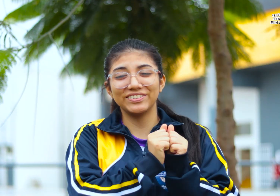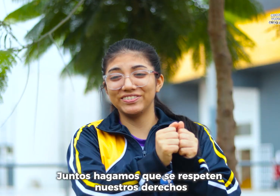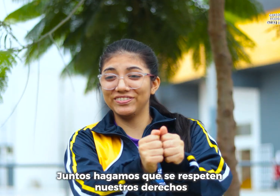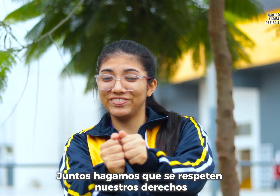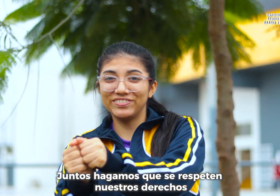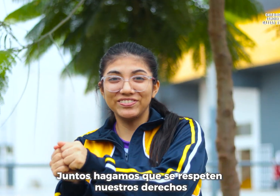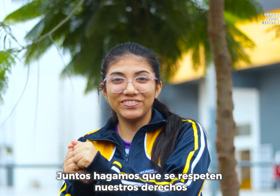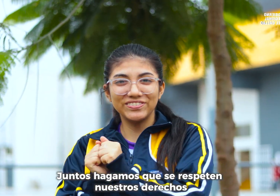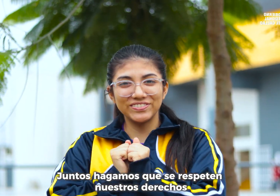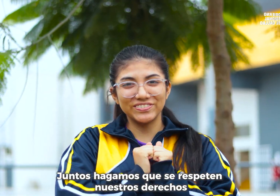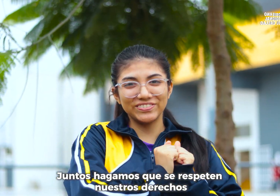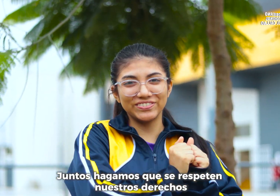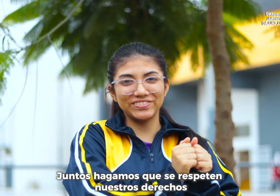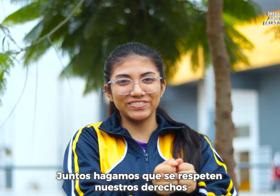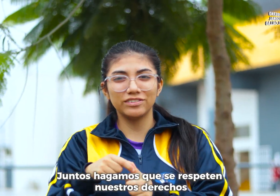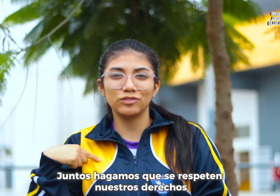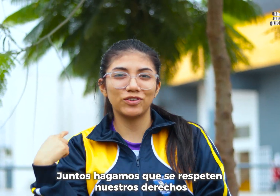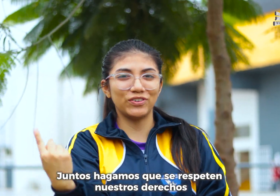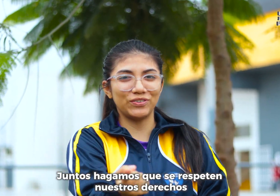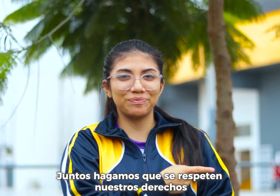Juntos hagamos que se respeten nuestros derechos.